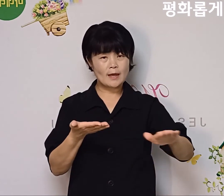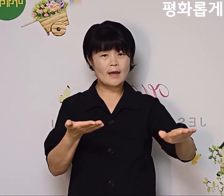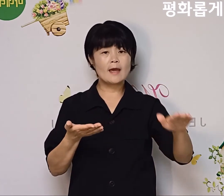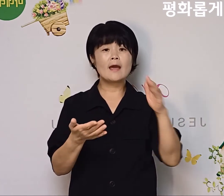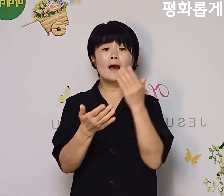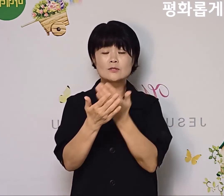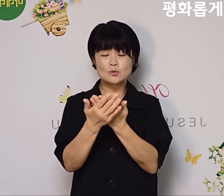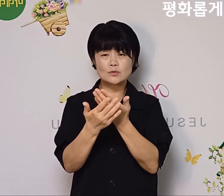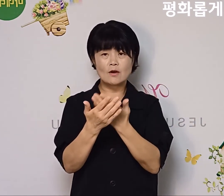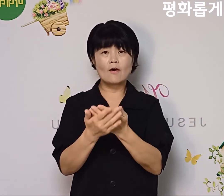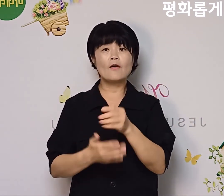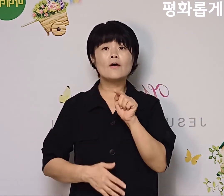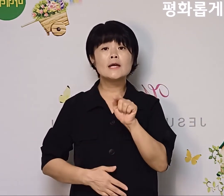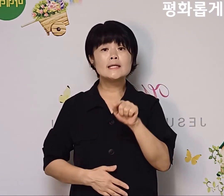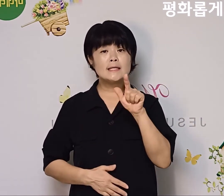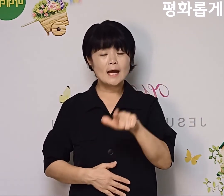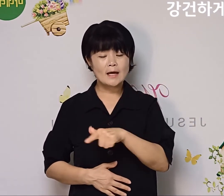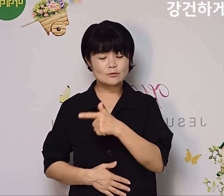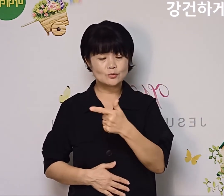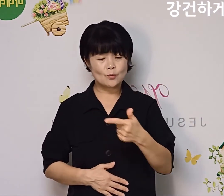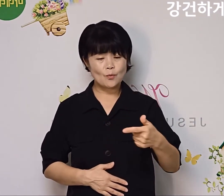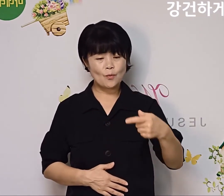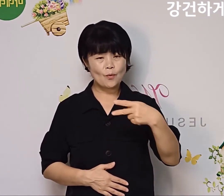평화롭게 하소서. 이 하루도